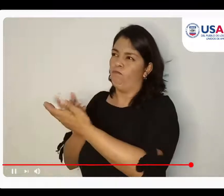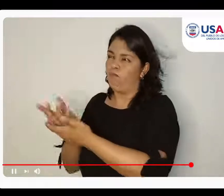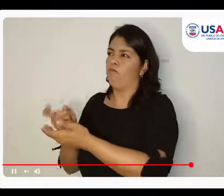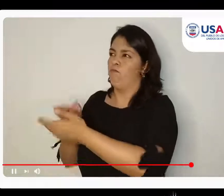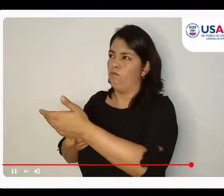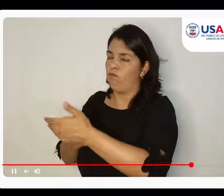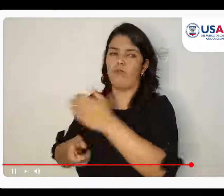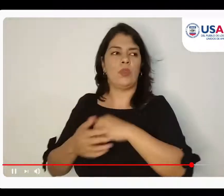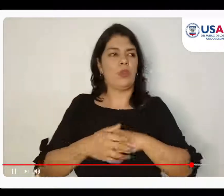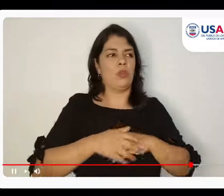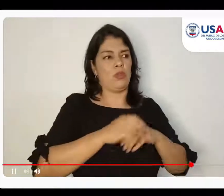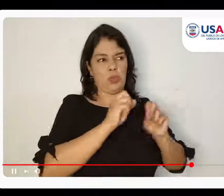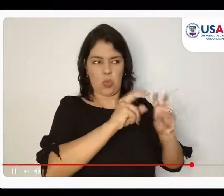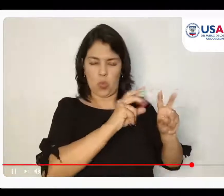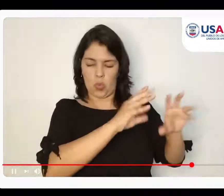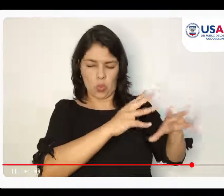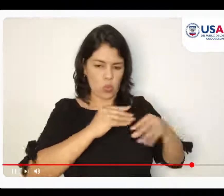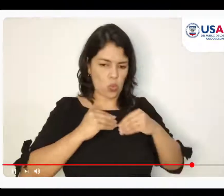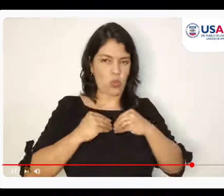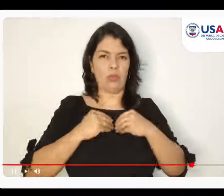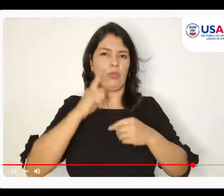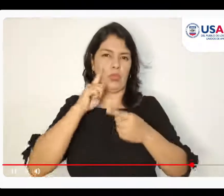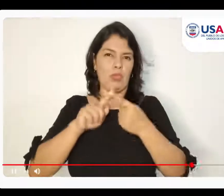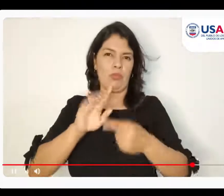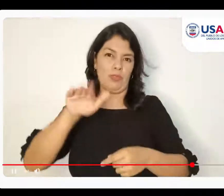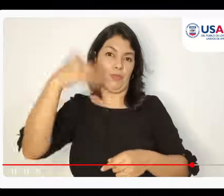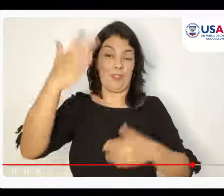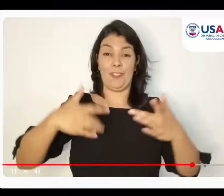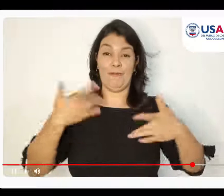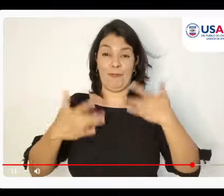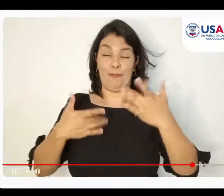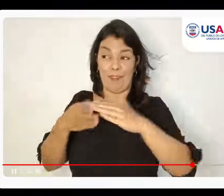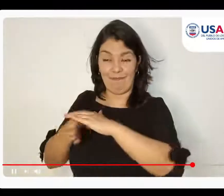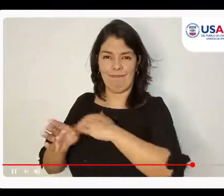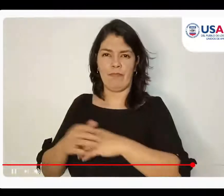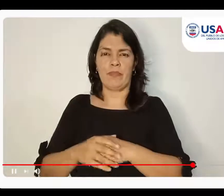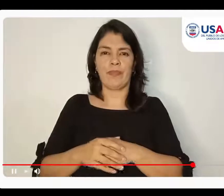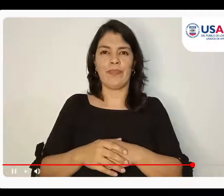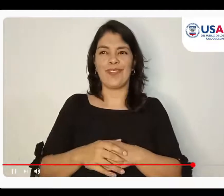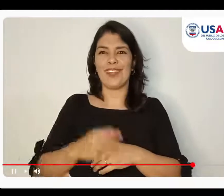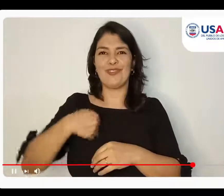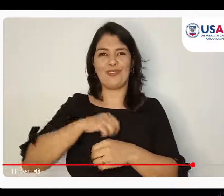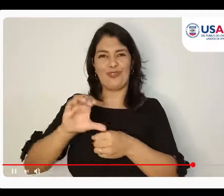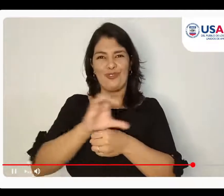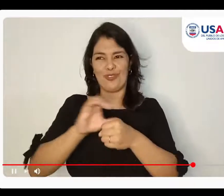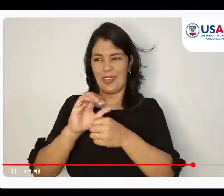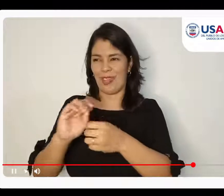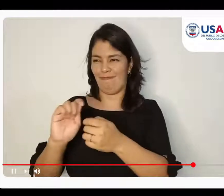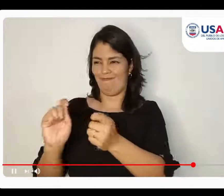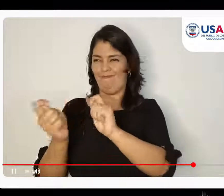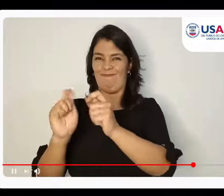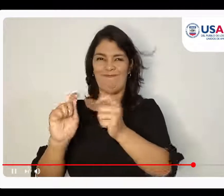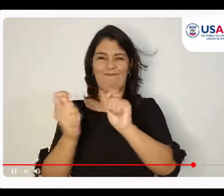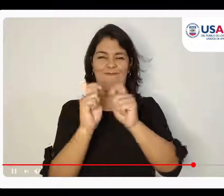y movilidad en el sector. Dentro de este componente de renovación urbana estamos apuntándole a